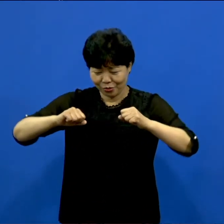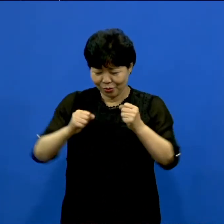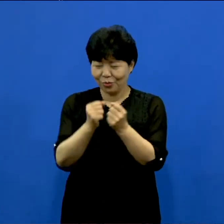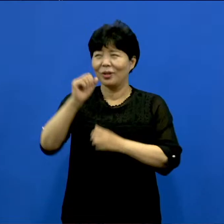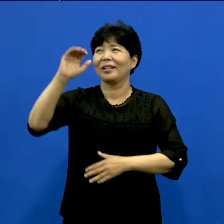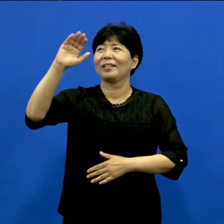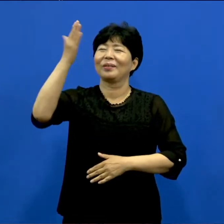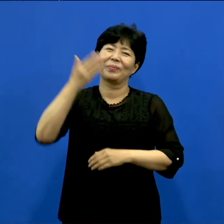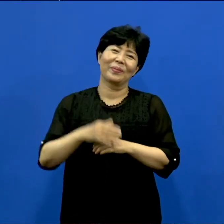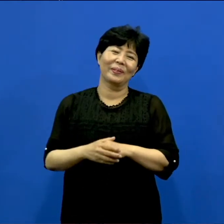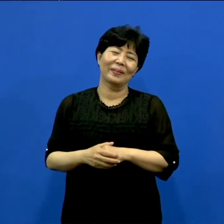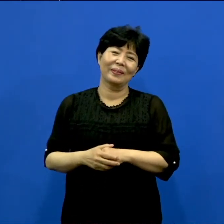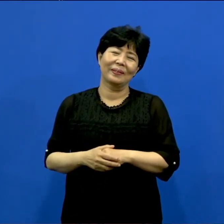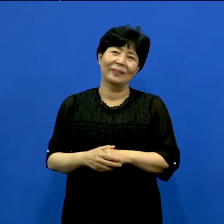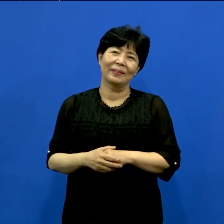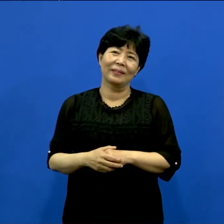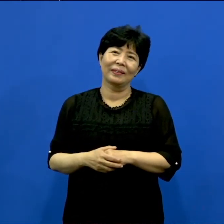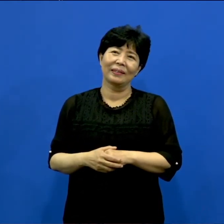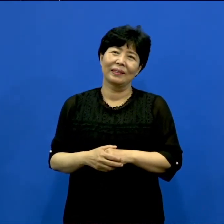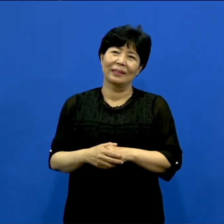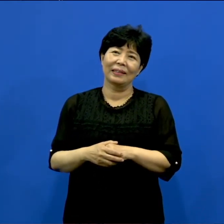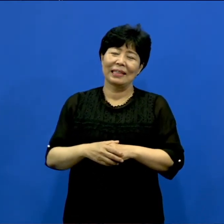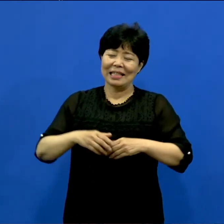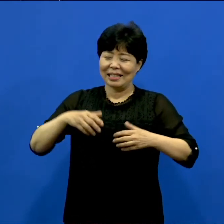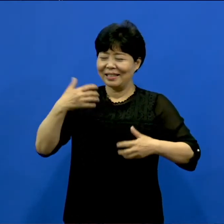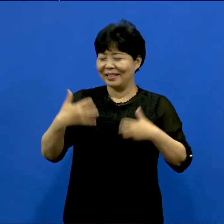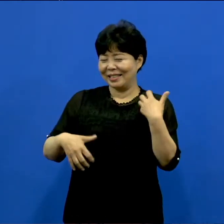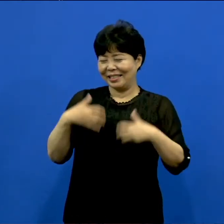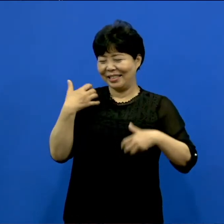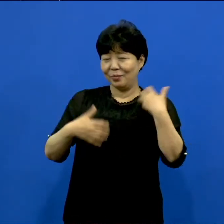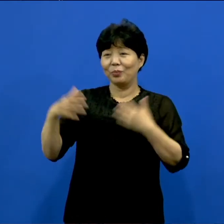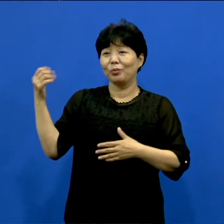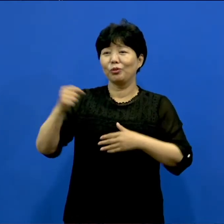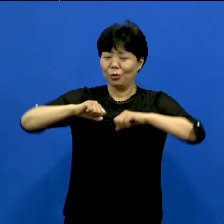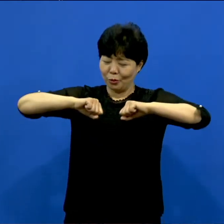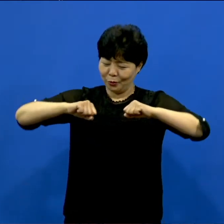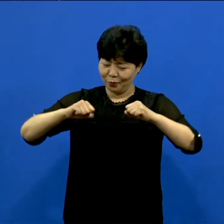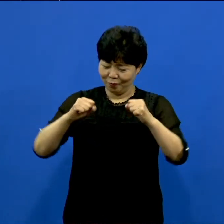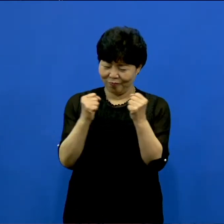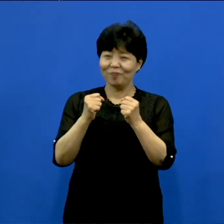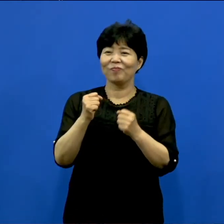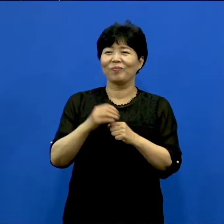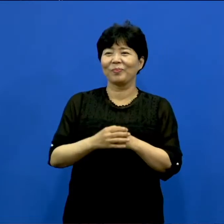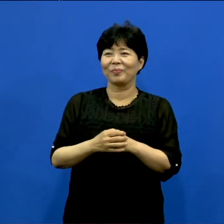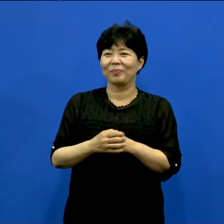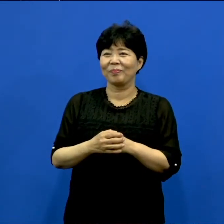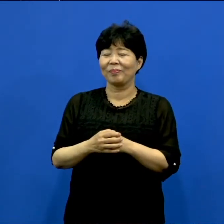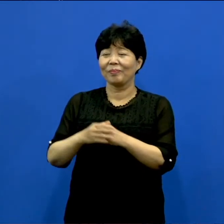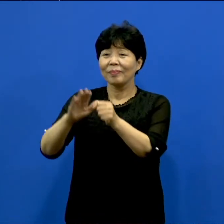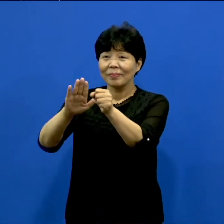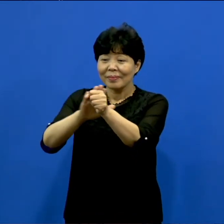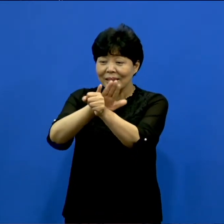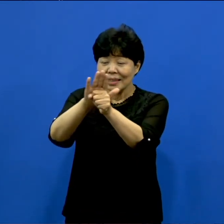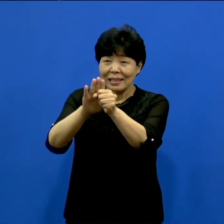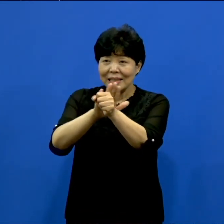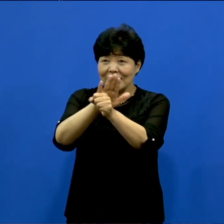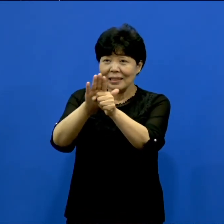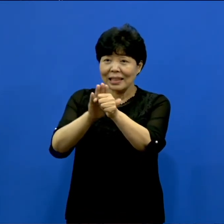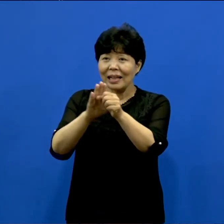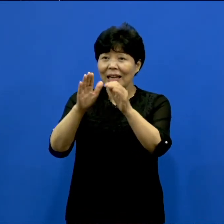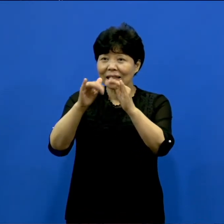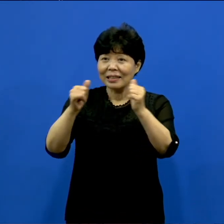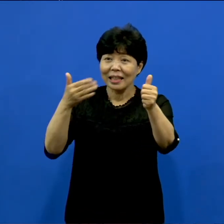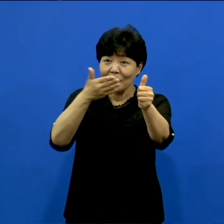그냥 순종이 아니에요. 기쁨으로 순종하는 거예요. 여러분, 사랑하면 그렇잖아요. 사랑하면